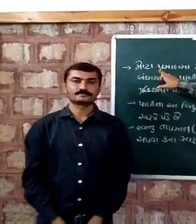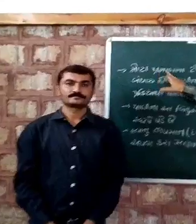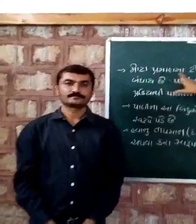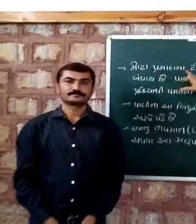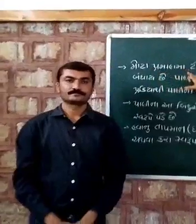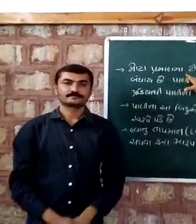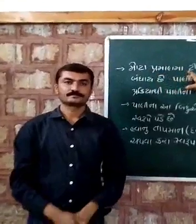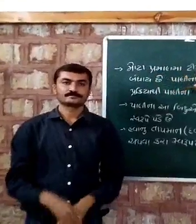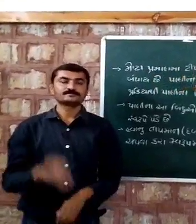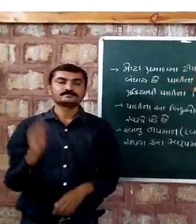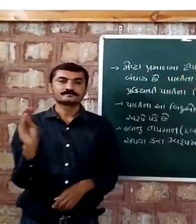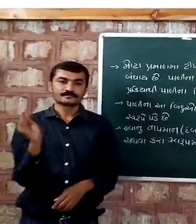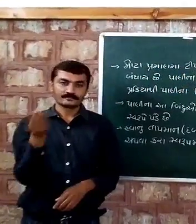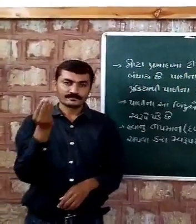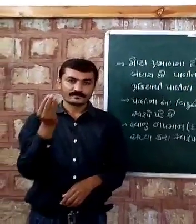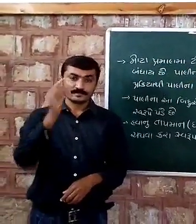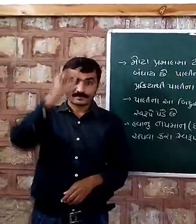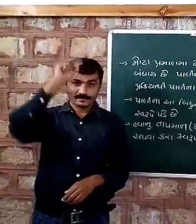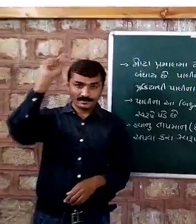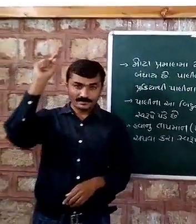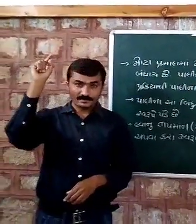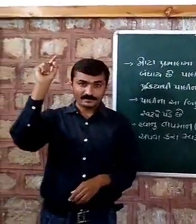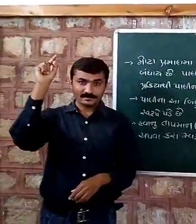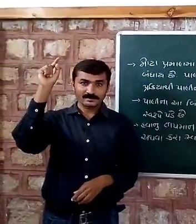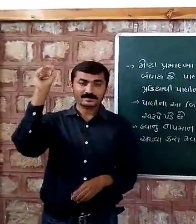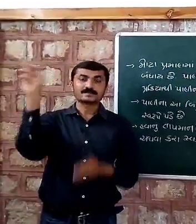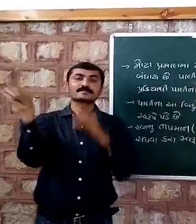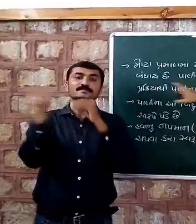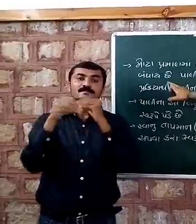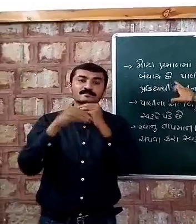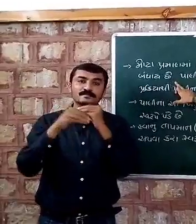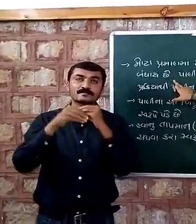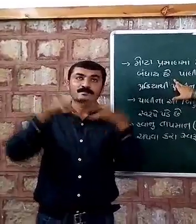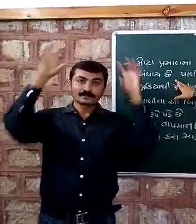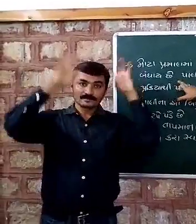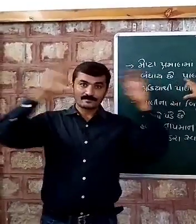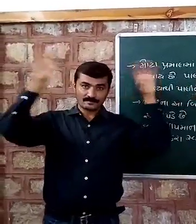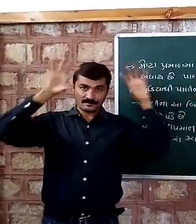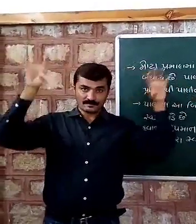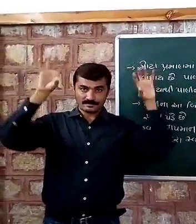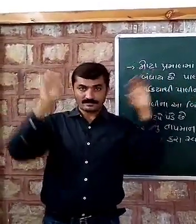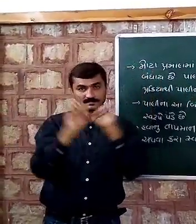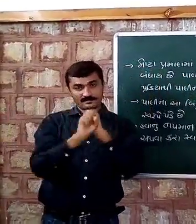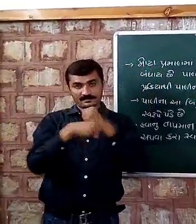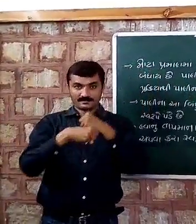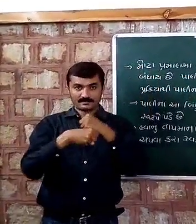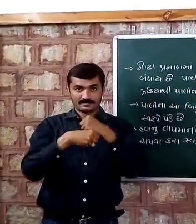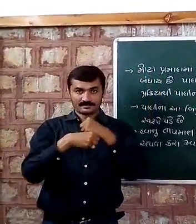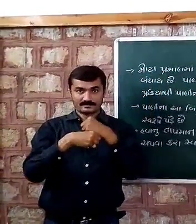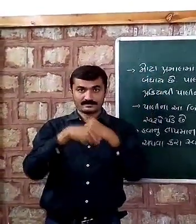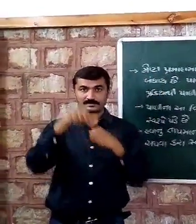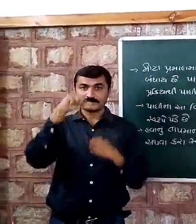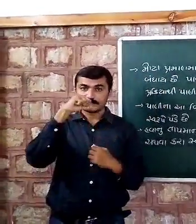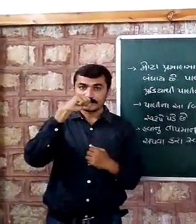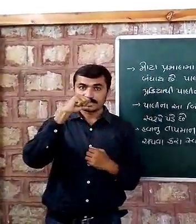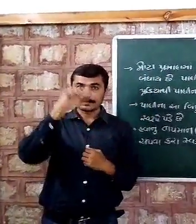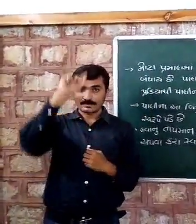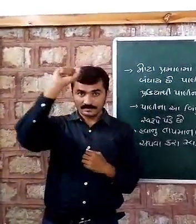મોટા પ્રમાણમાં ટીપા એકત્રિત થતા વાદળ બંધાય છે. પાણીના નાના નાના